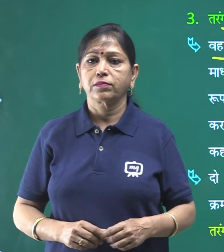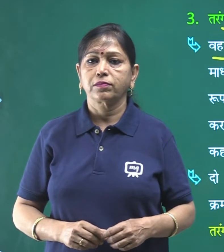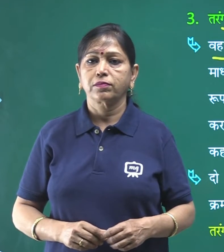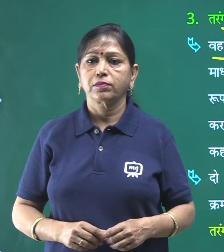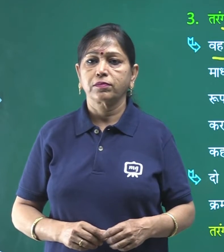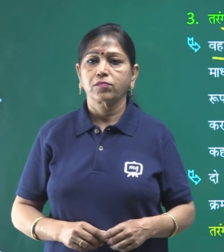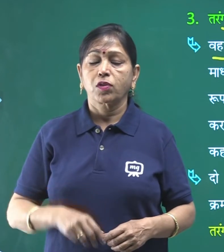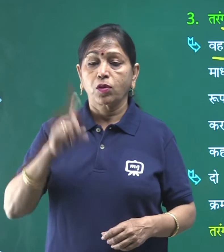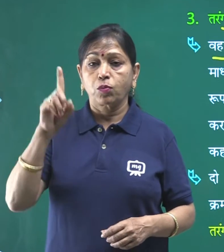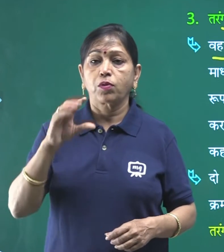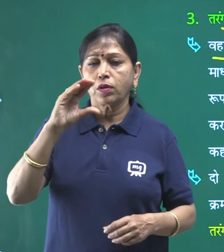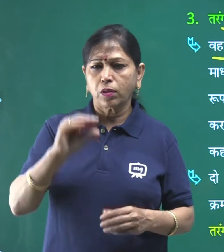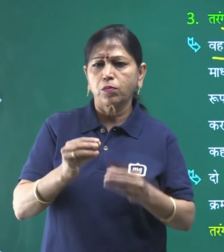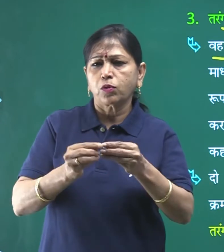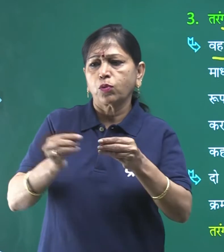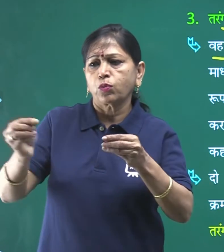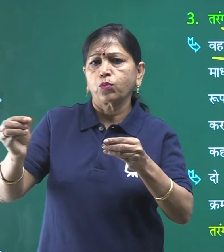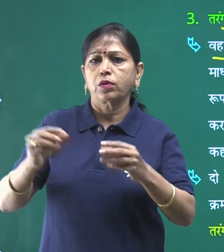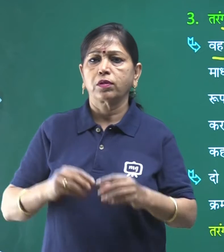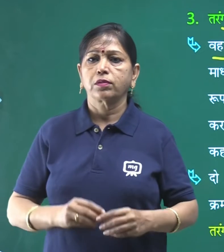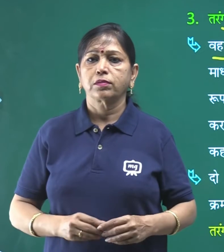वह न्यूनतम दूरी